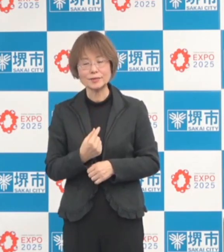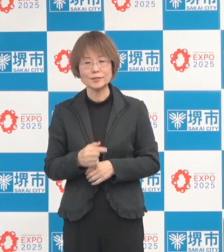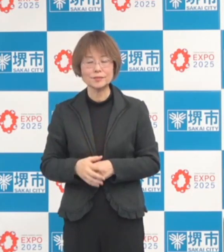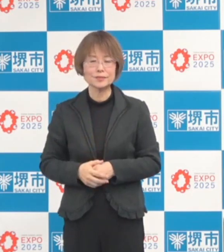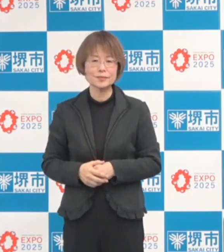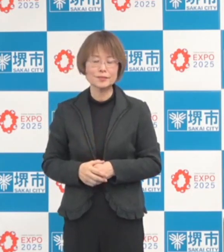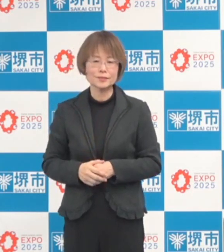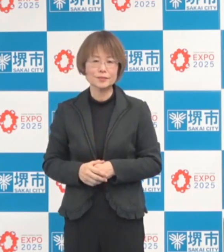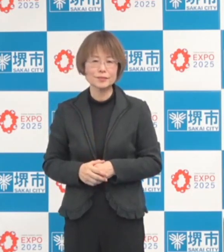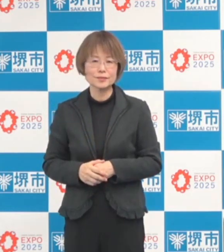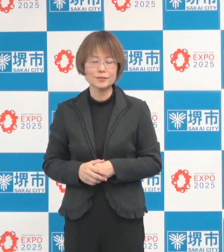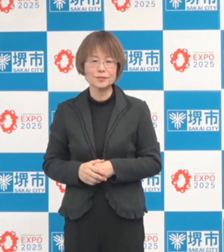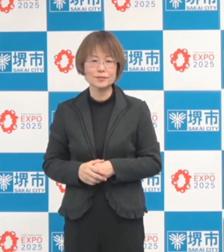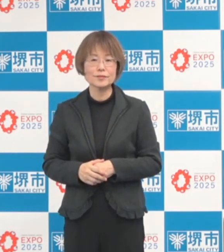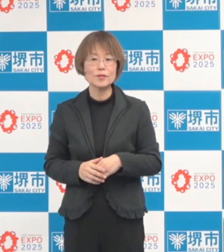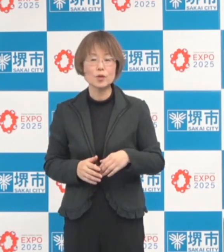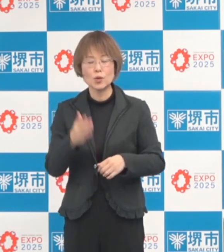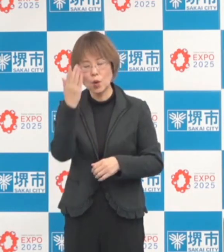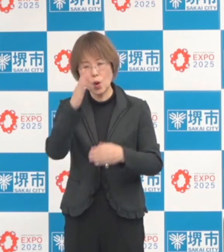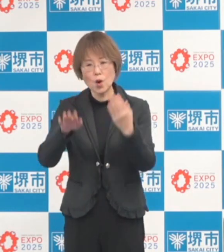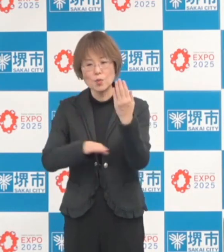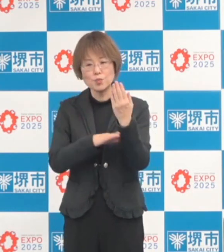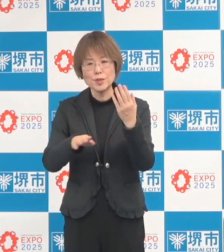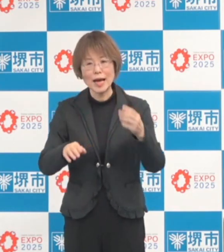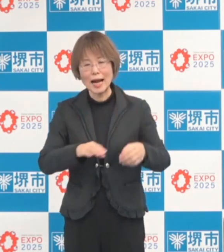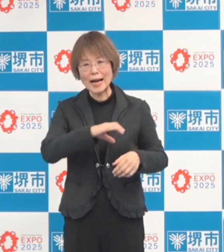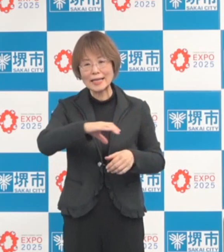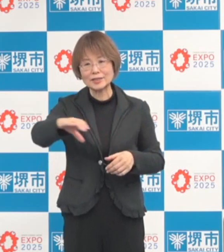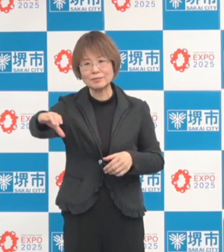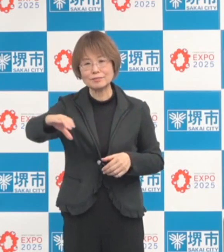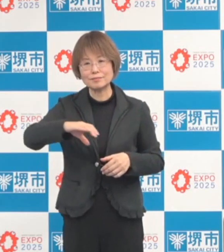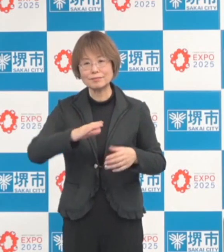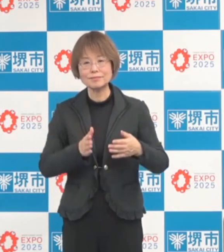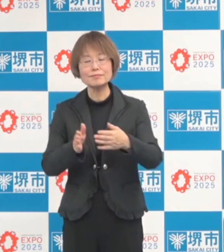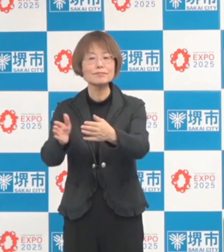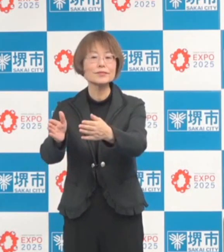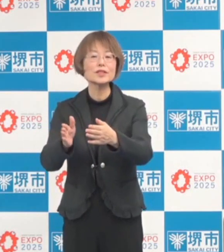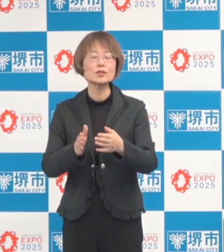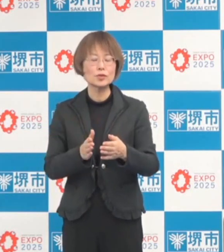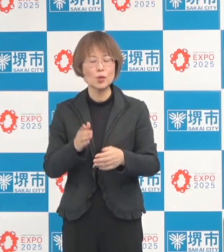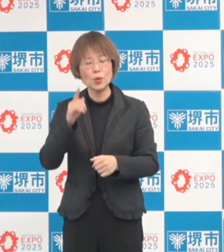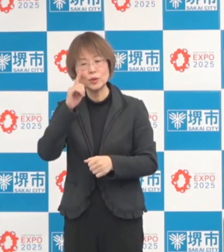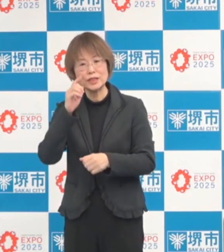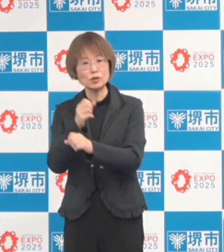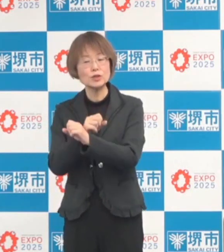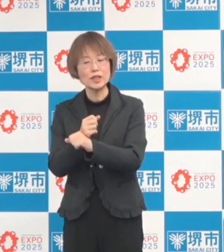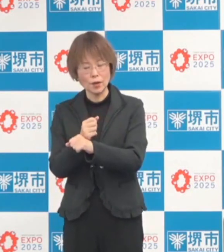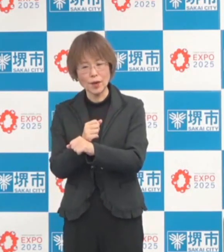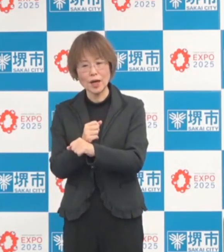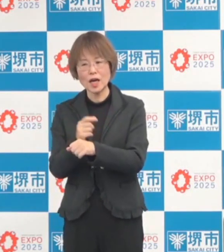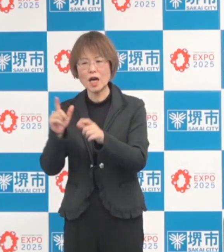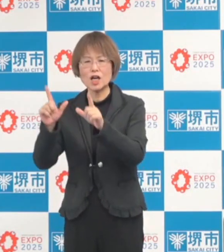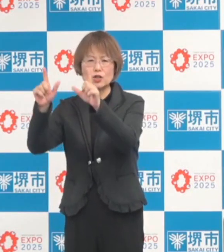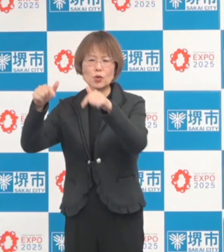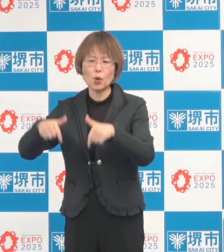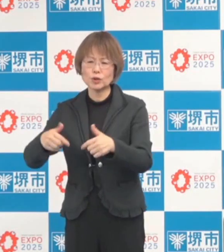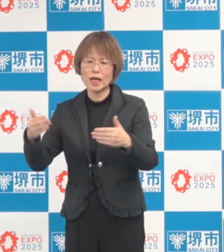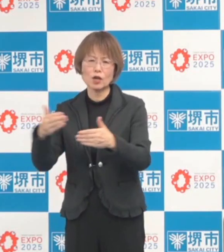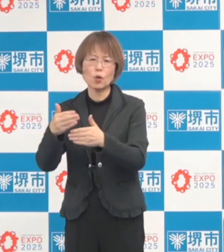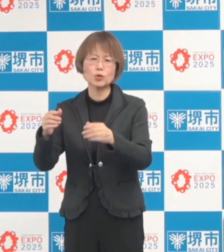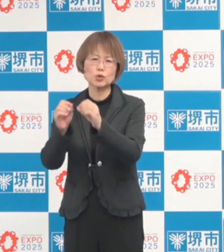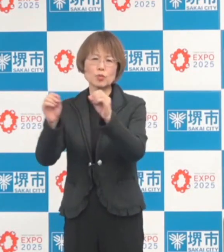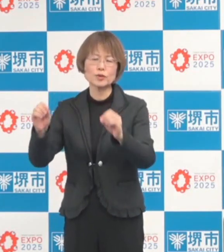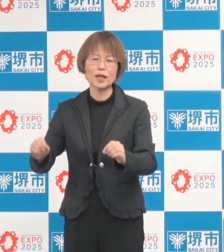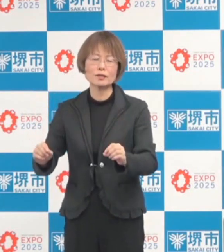。この三原ラインのこの実証実験というのは、これまで堺市が東西交通問題というのは非常に重要